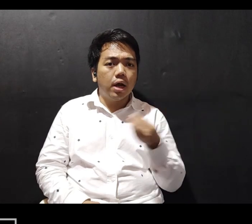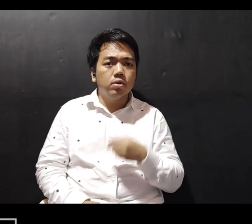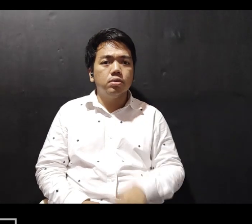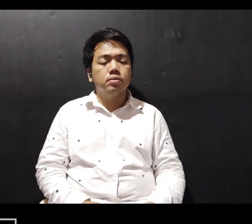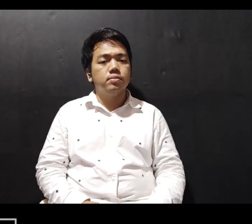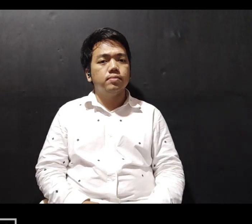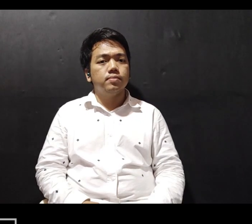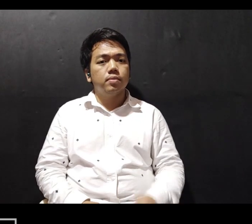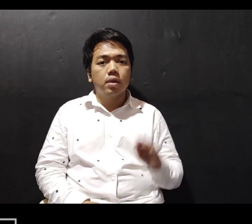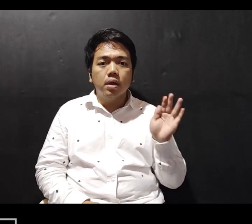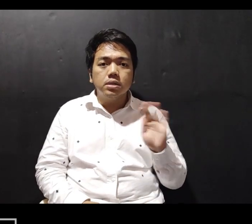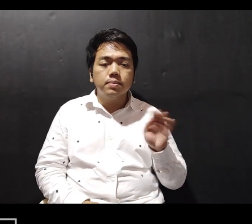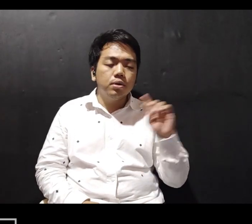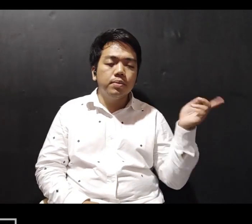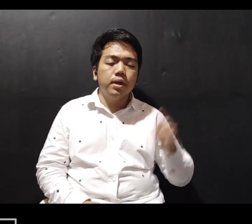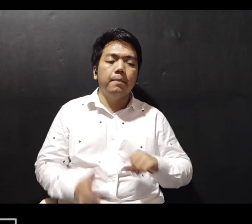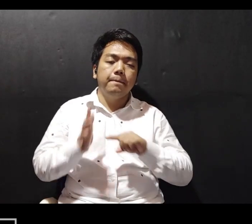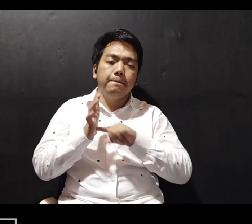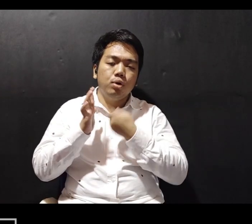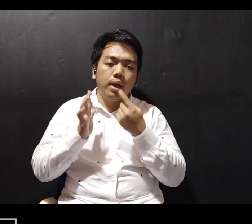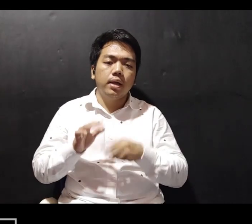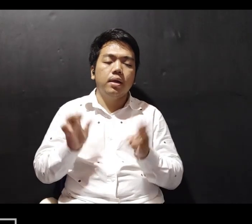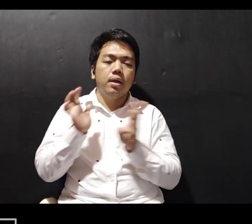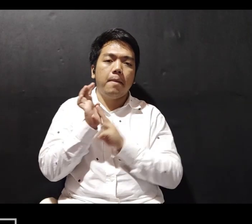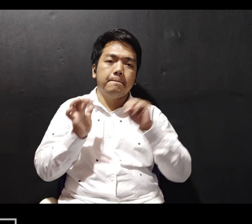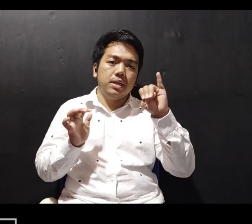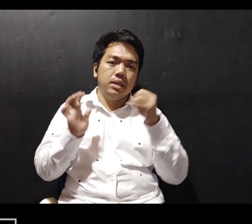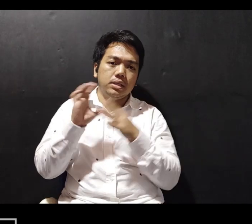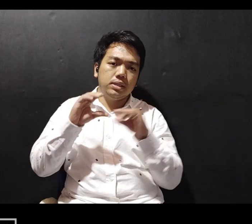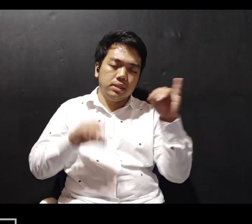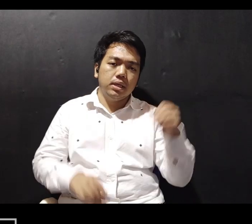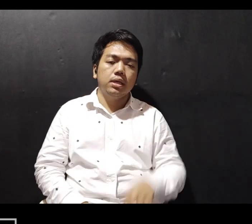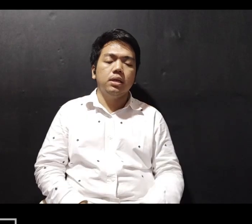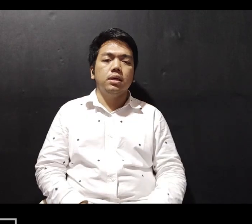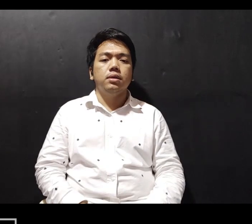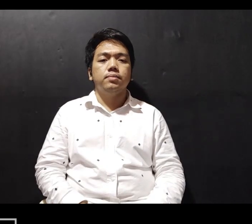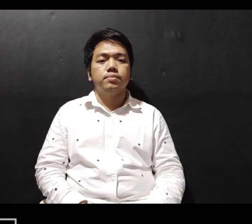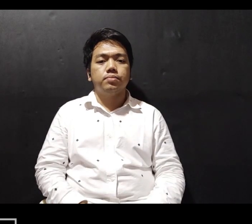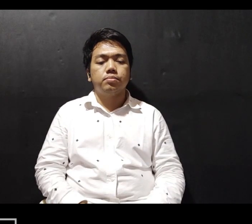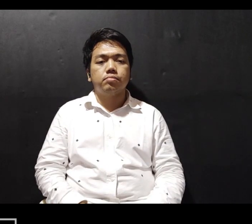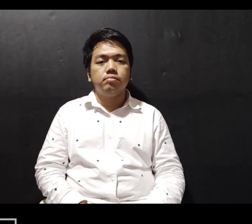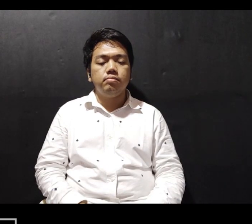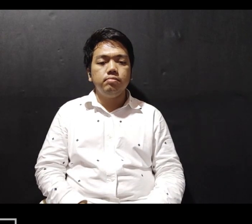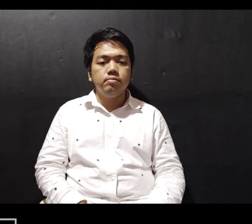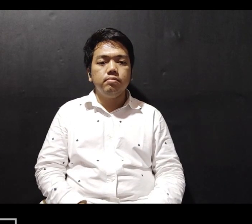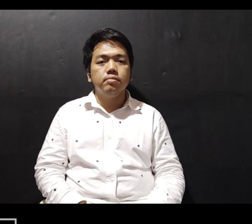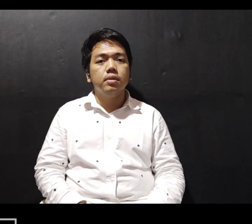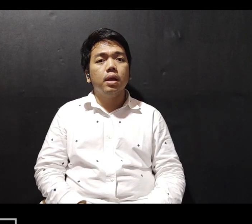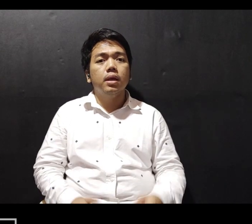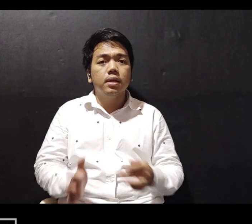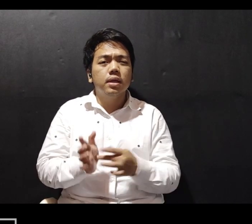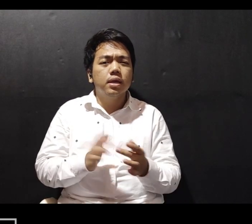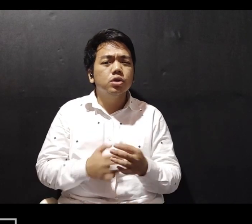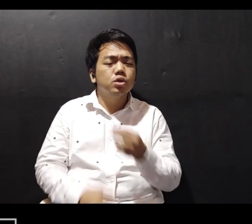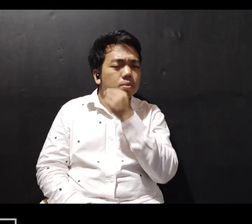misinya, yaitu memperkenalkan Tuhan dan mati di kayu salib di 3 tahun kemudian.